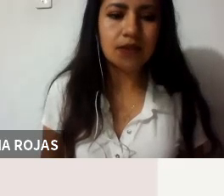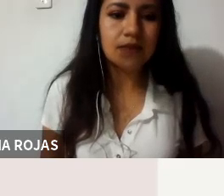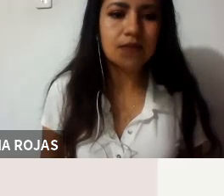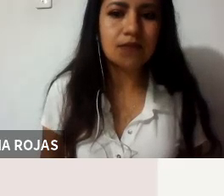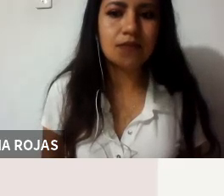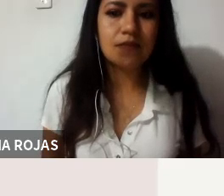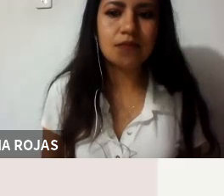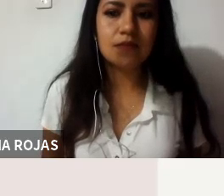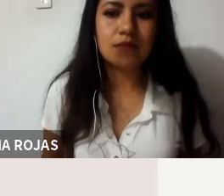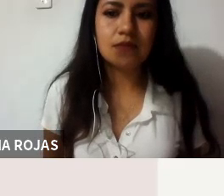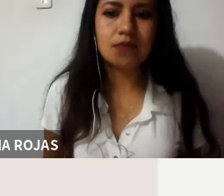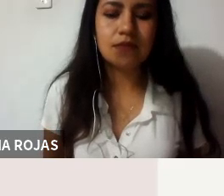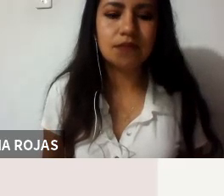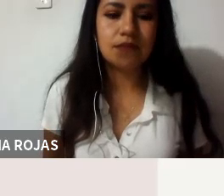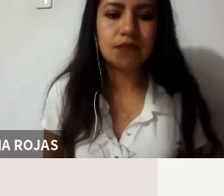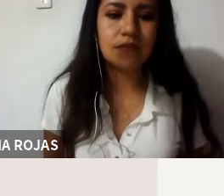diabetes.